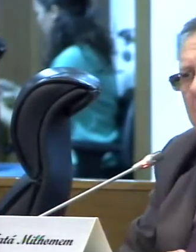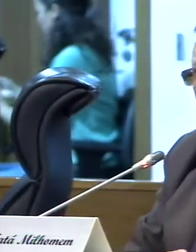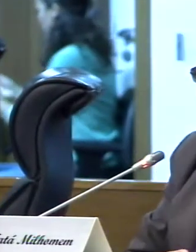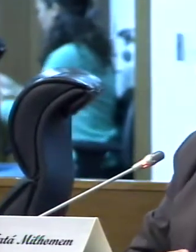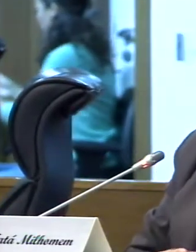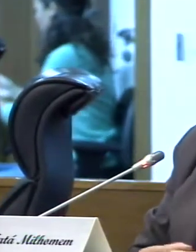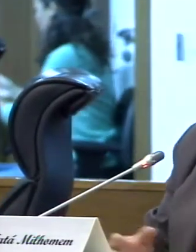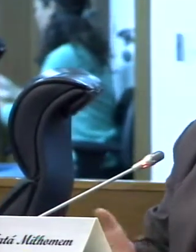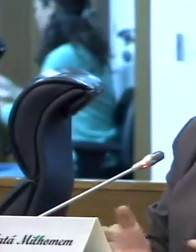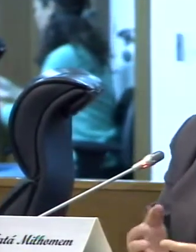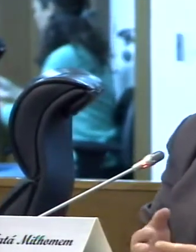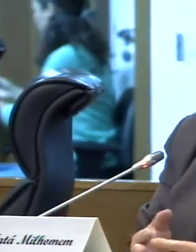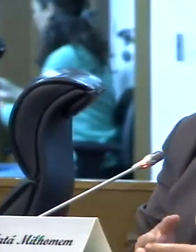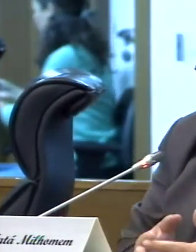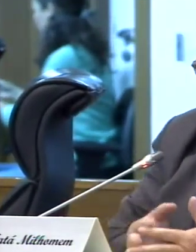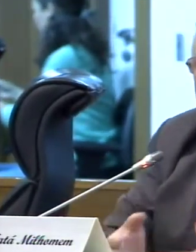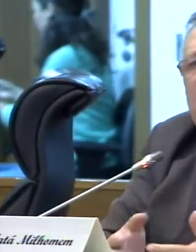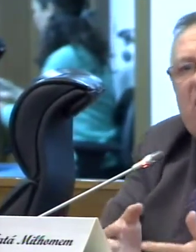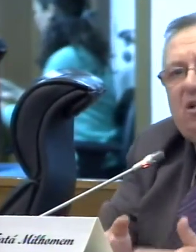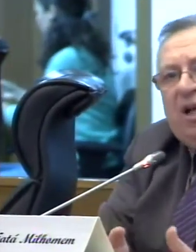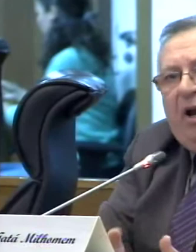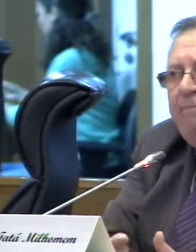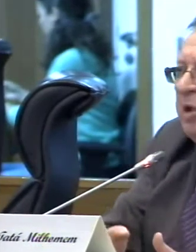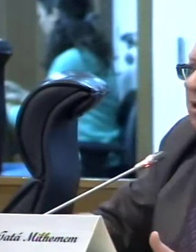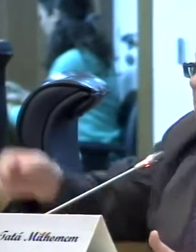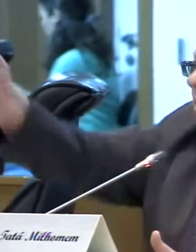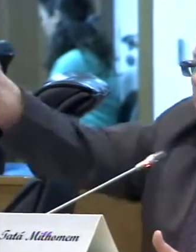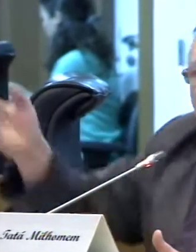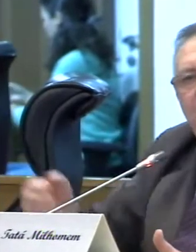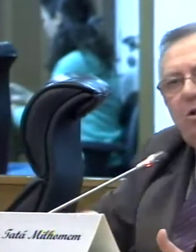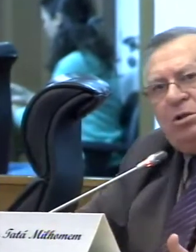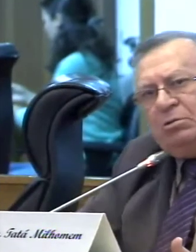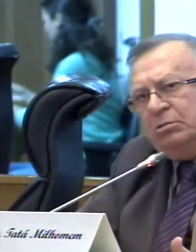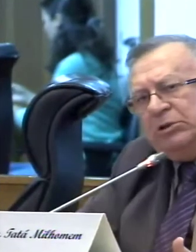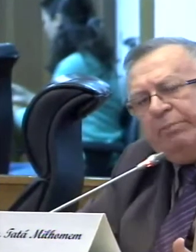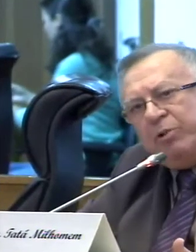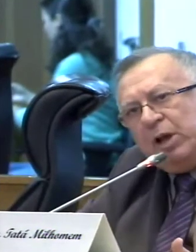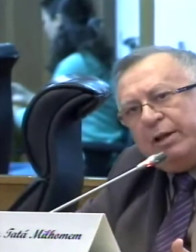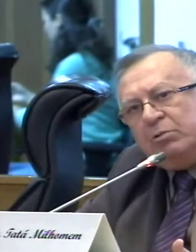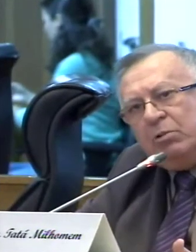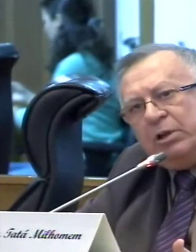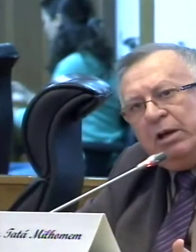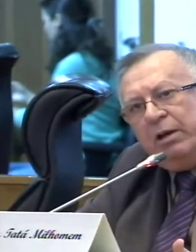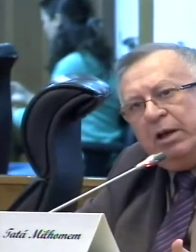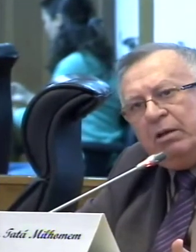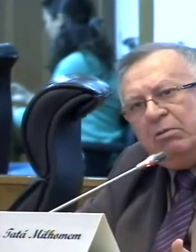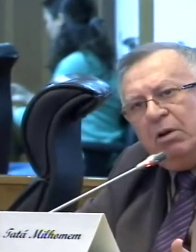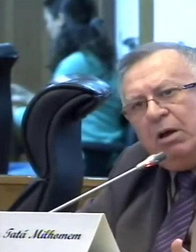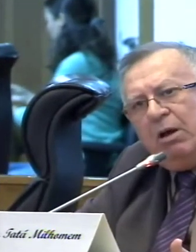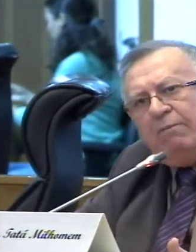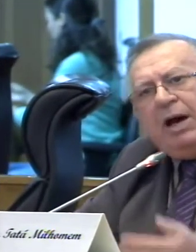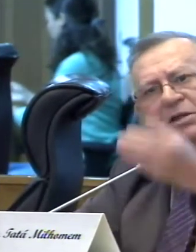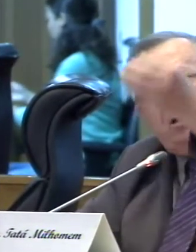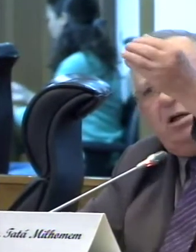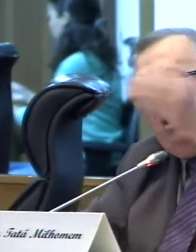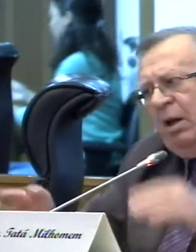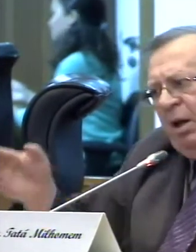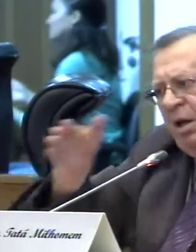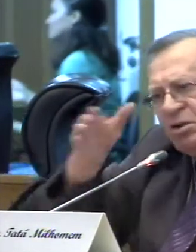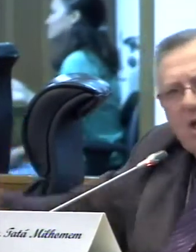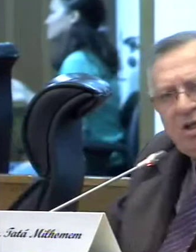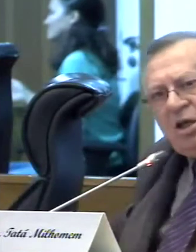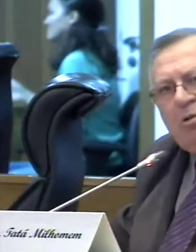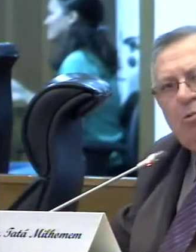de alguém, e isso necessariamente não é o que disse o deputado Otelino Neto.